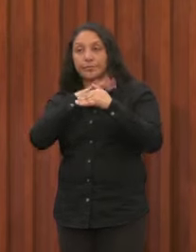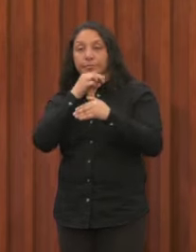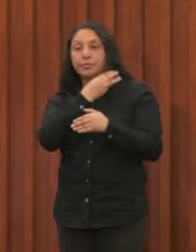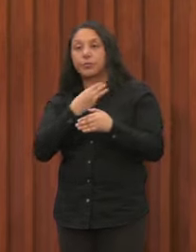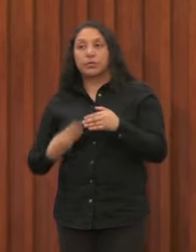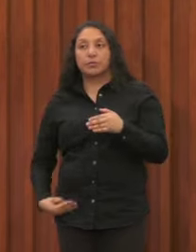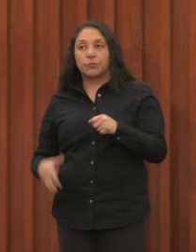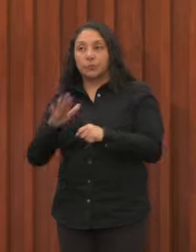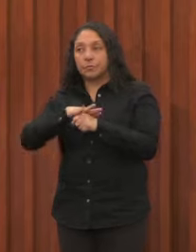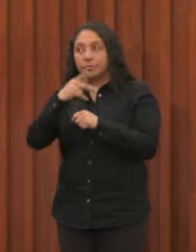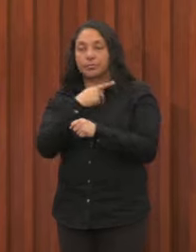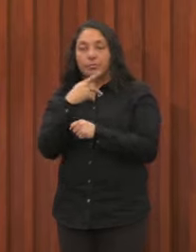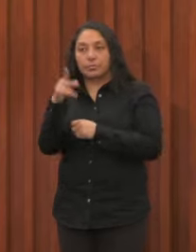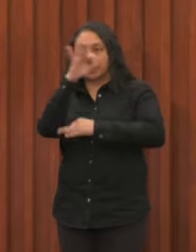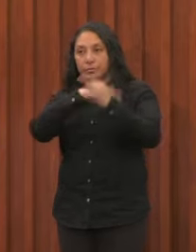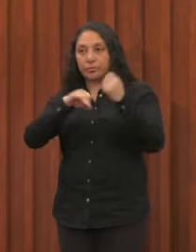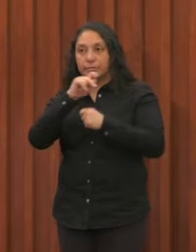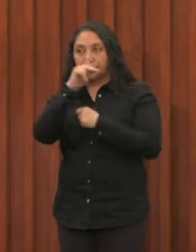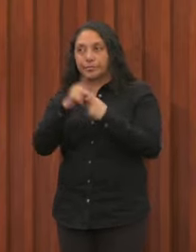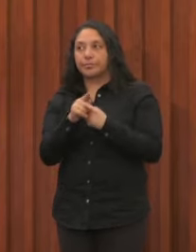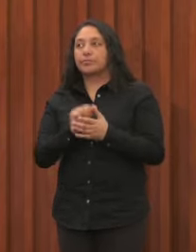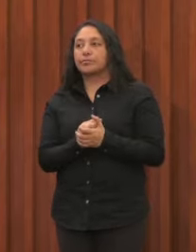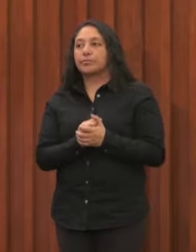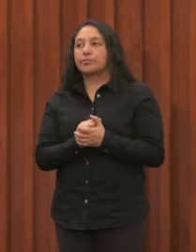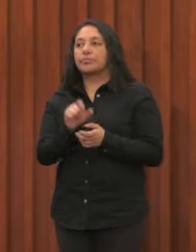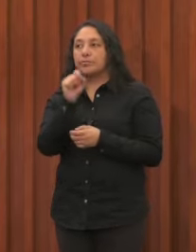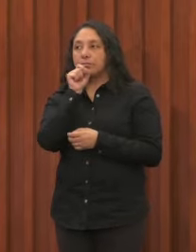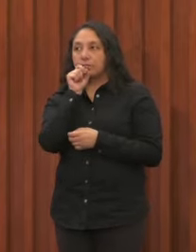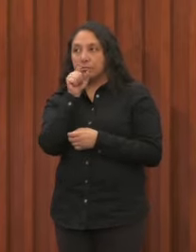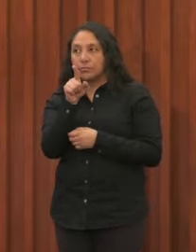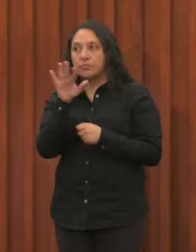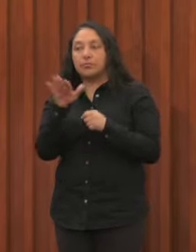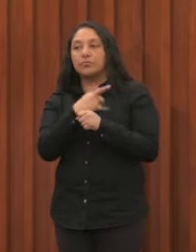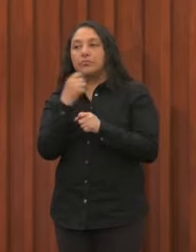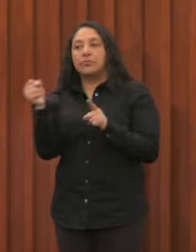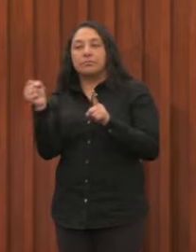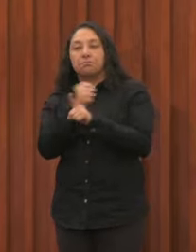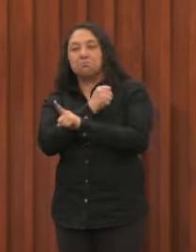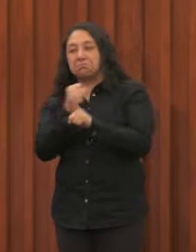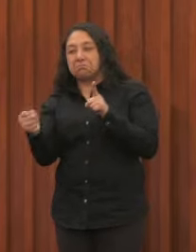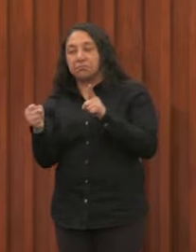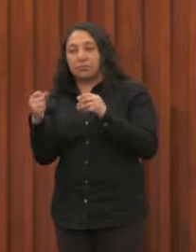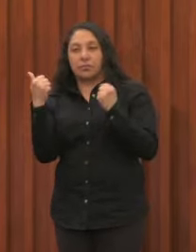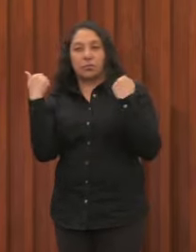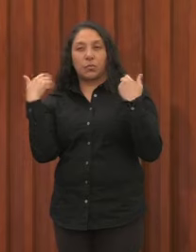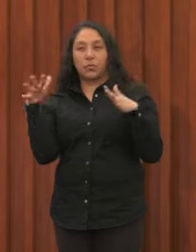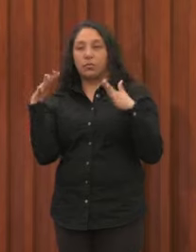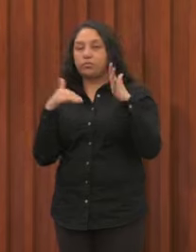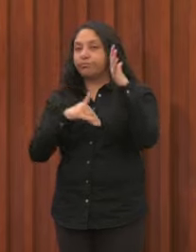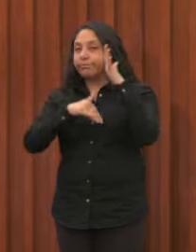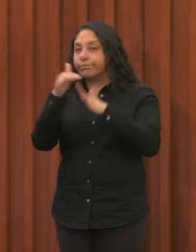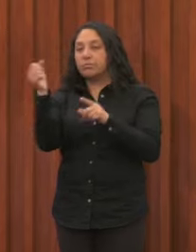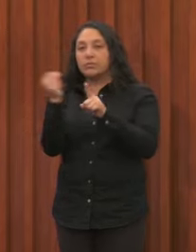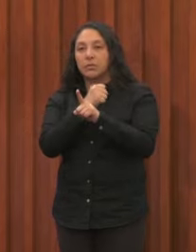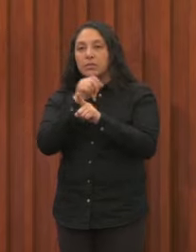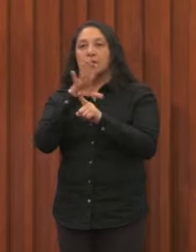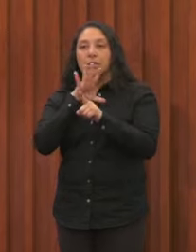pobres del país, sino también porque la alta violencia está generada en el ámbito comunitario.